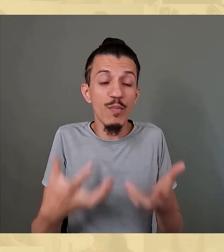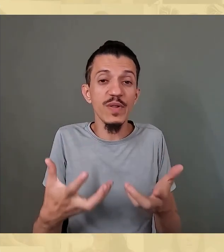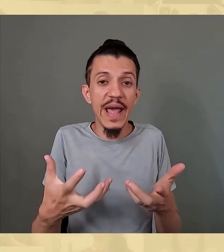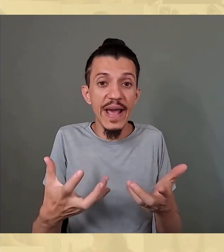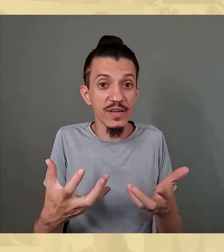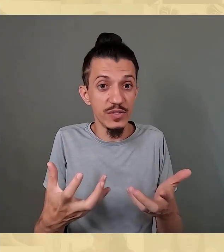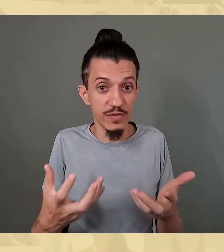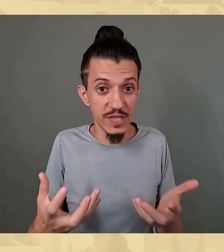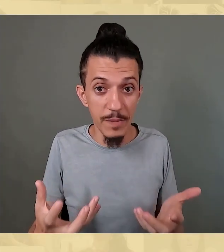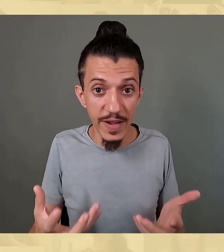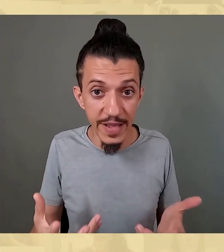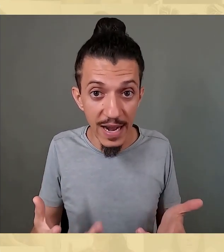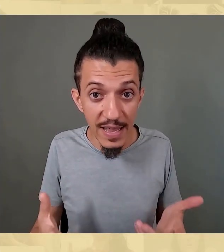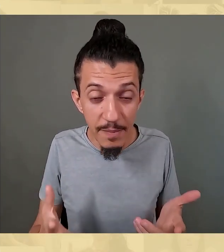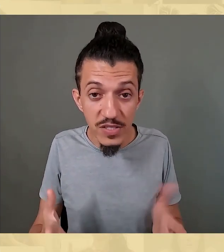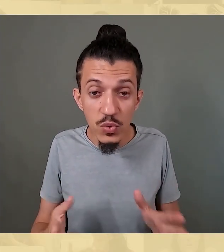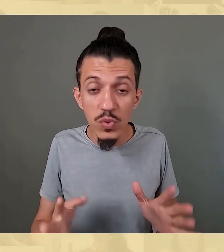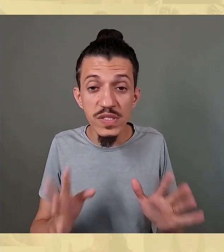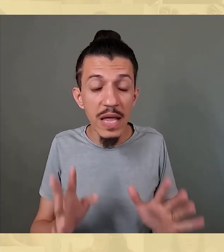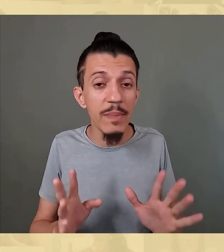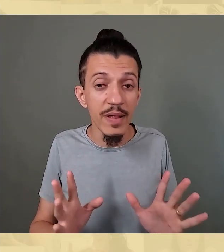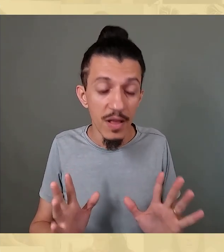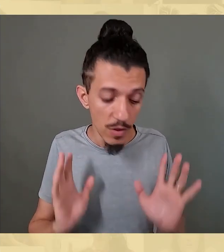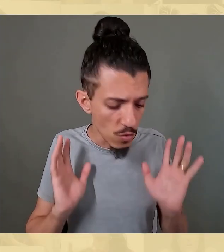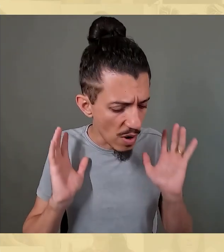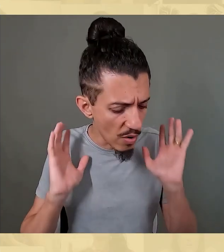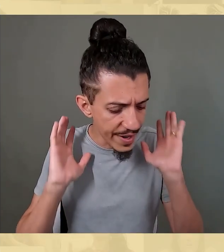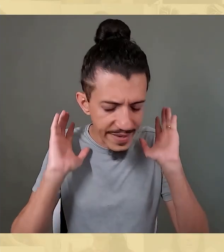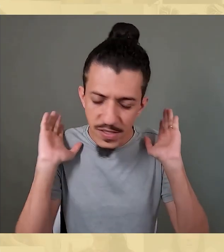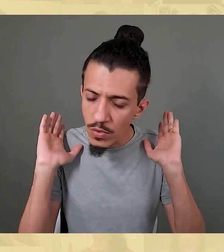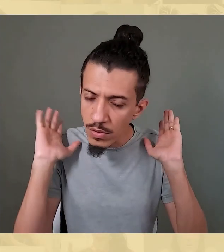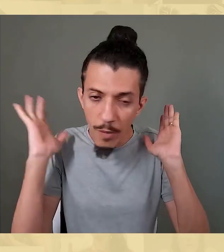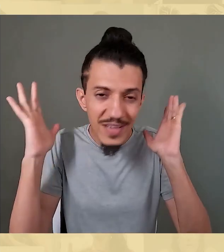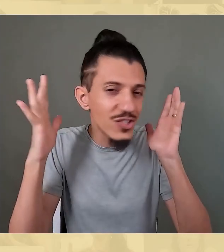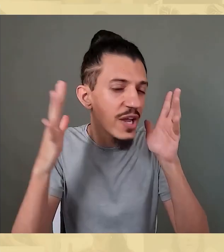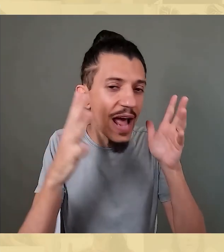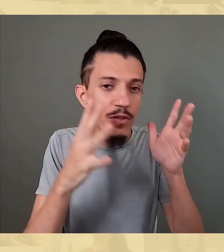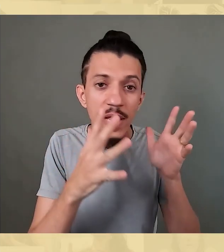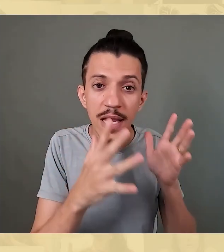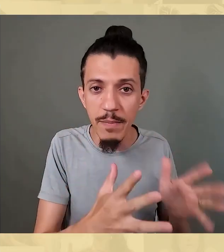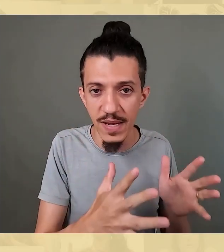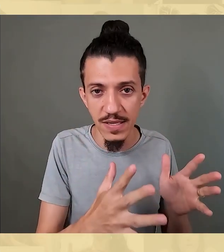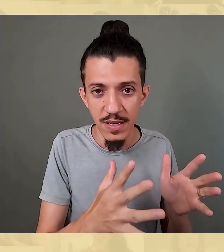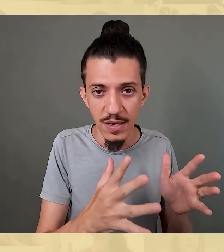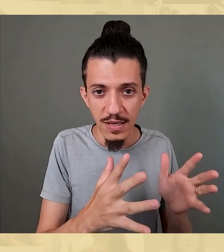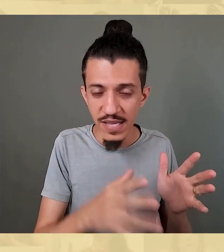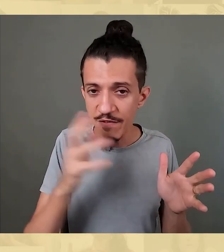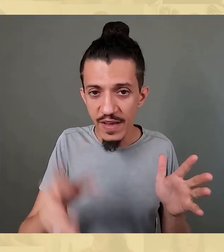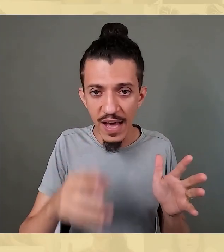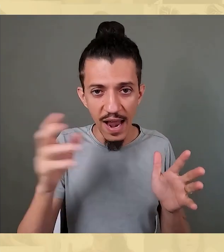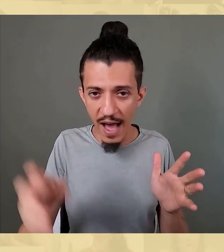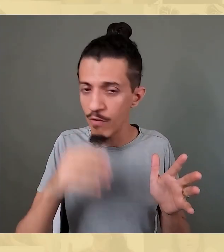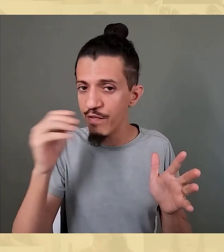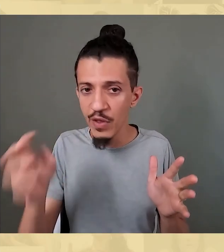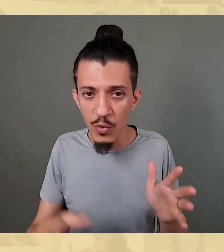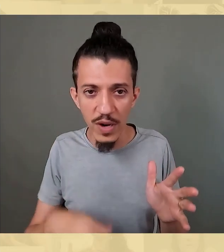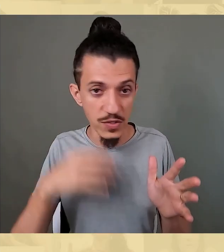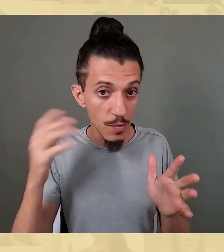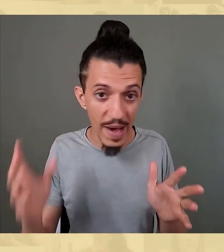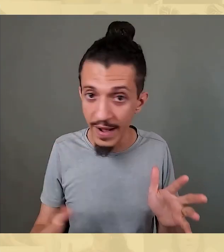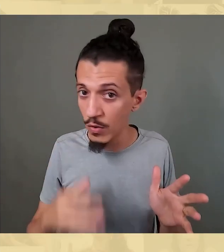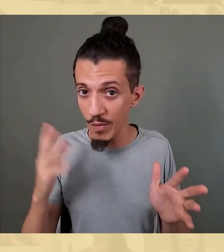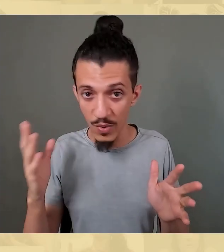incrível poder de você aprender a Libras, tudo sempre com a orientação totalmente direta em Libras, sem ficar lá com